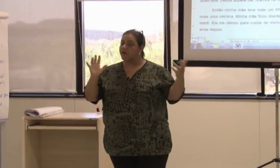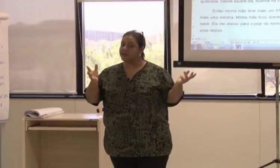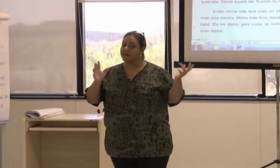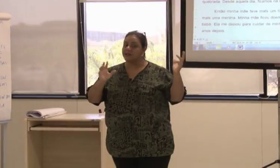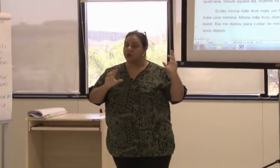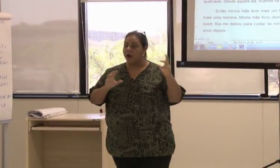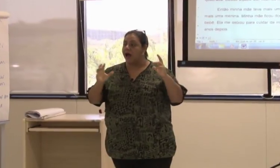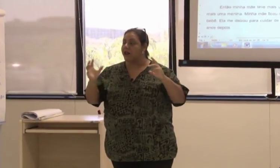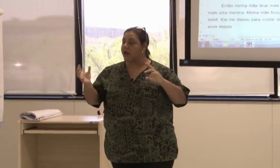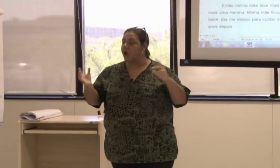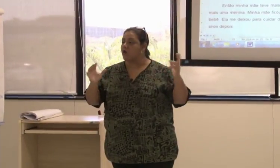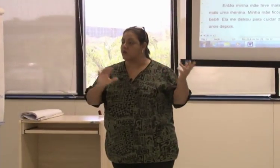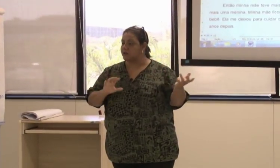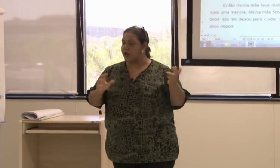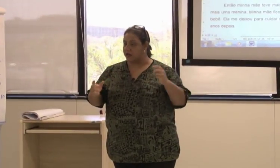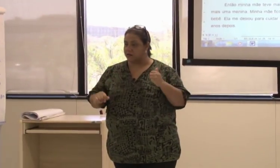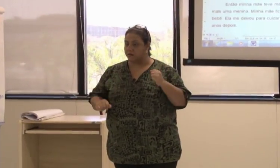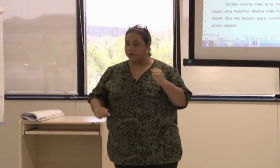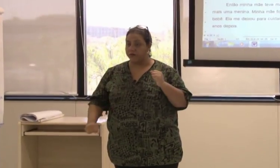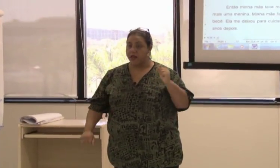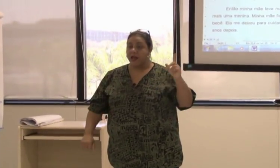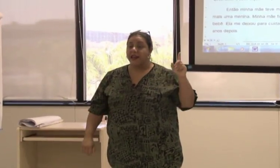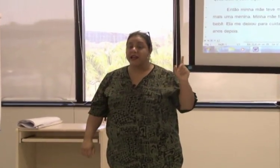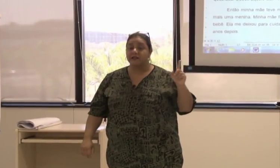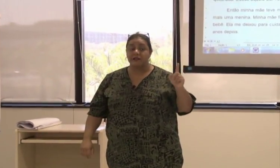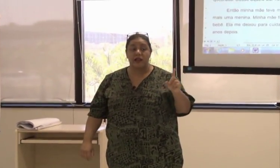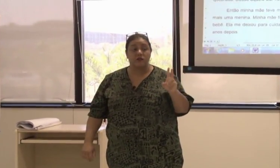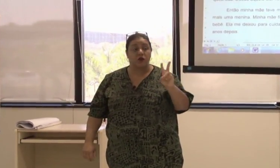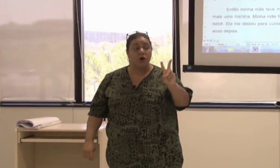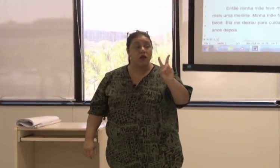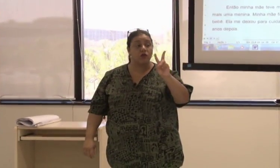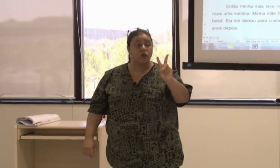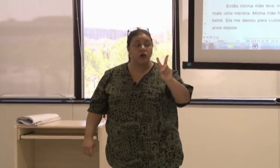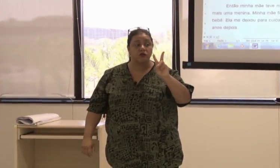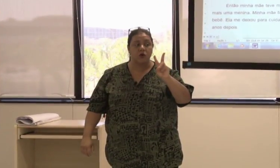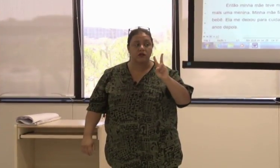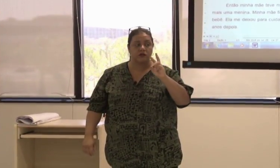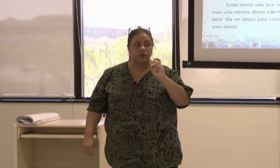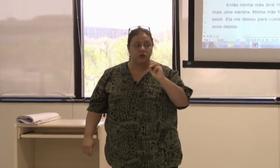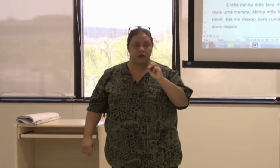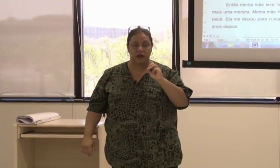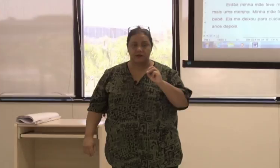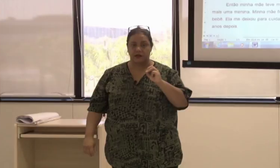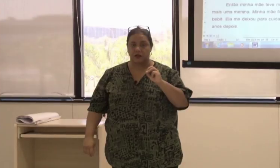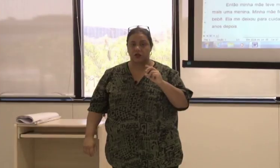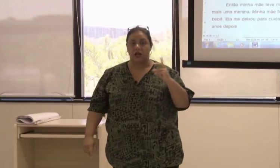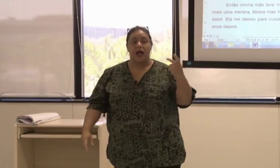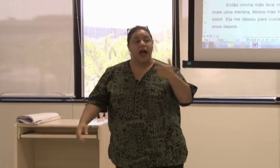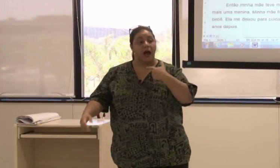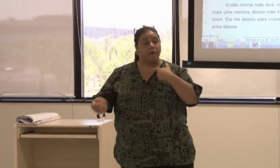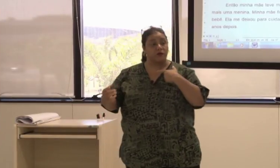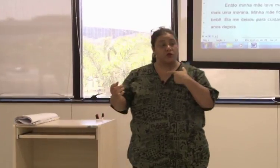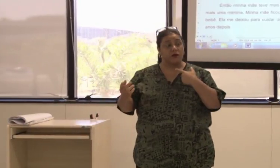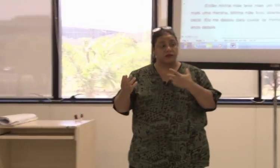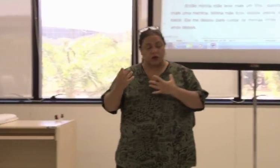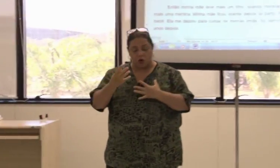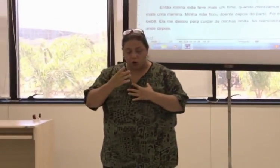vocês situarem alguns sinais. Nesse texto, ocorre 2 coisas muito interessantes. A pessoa se